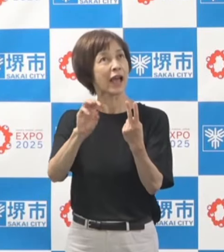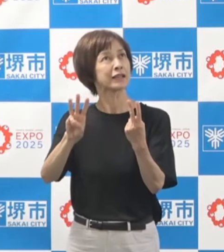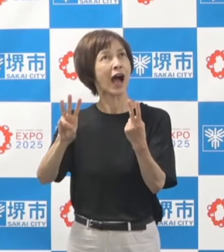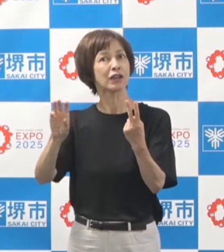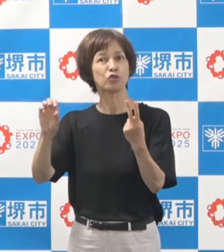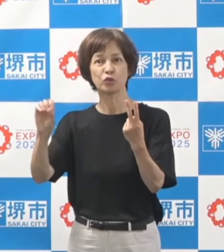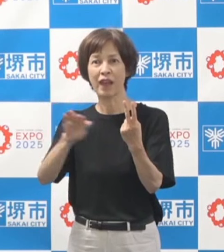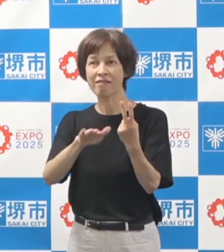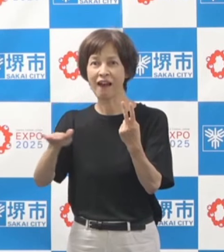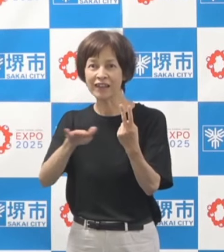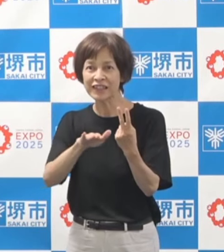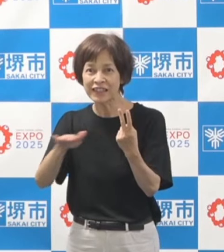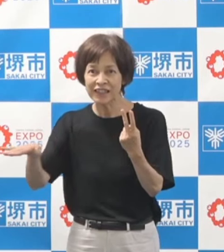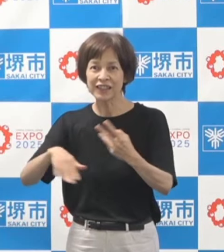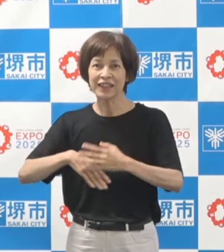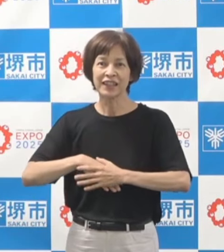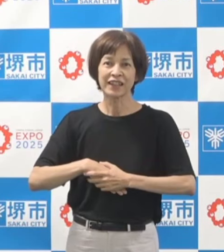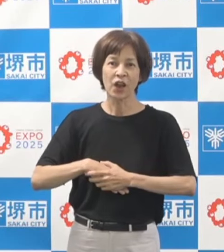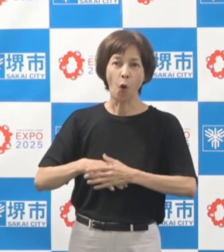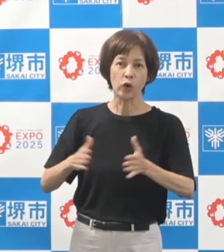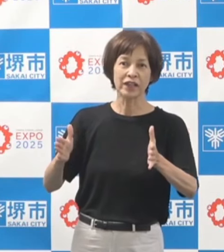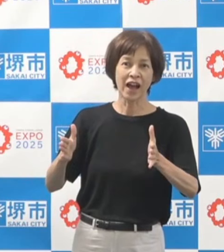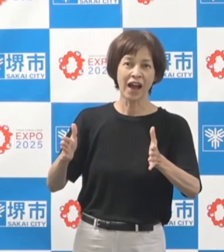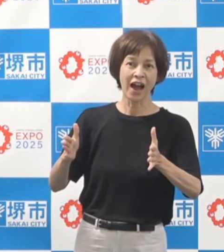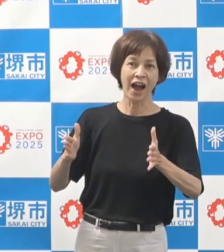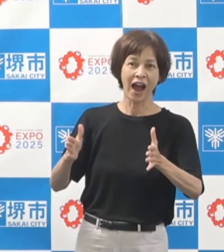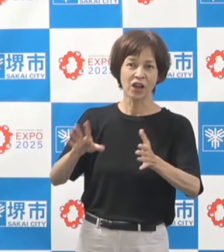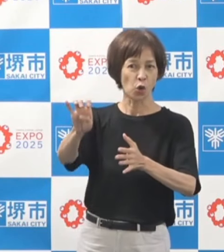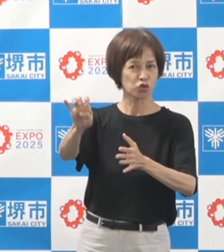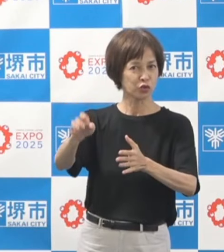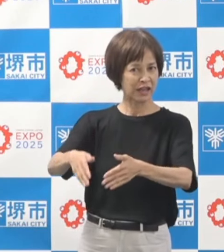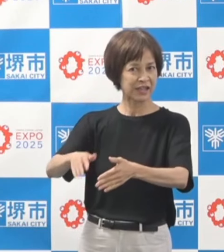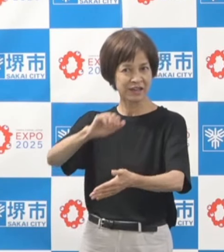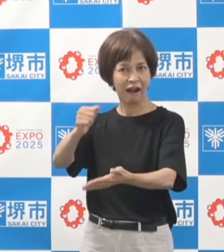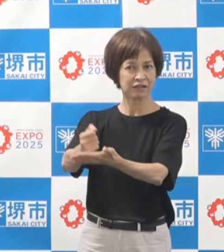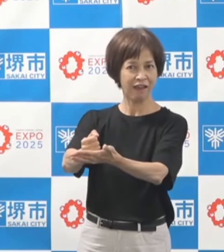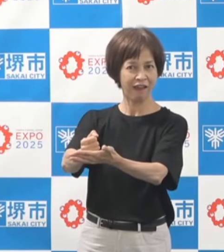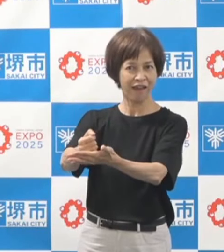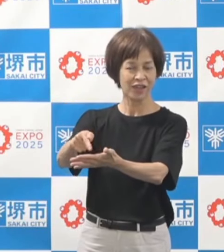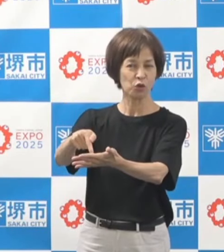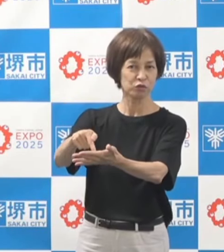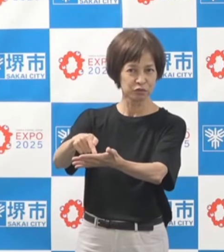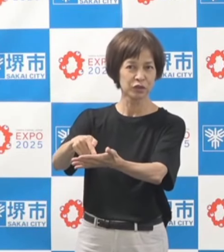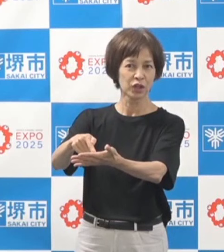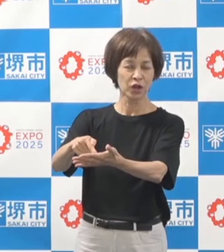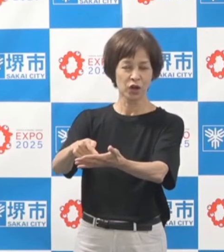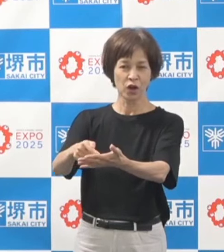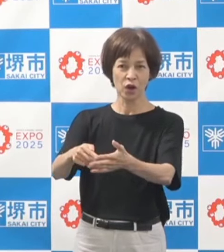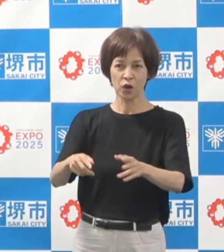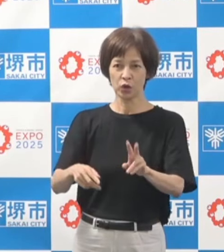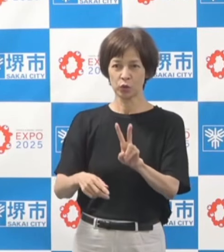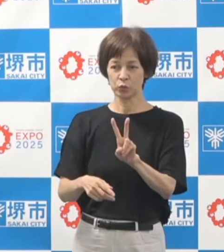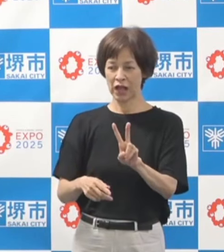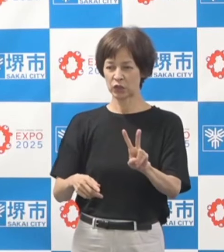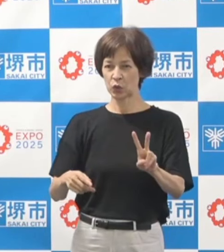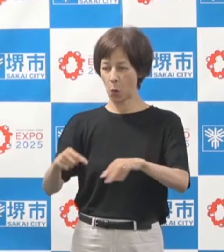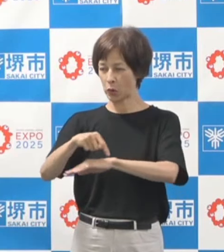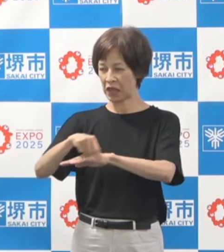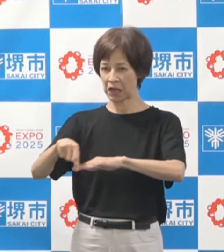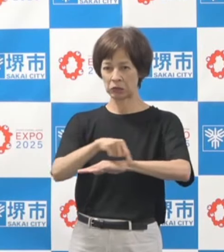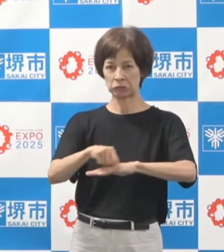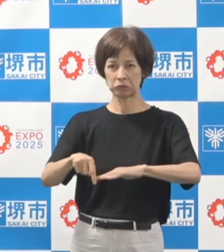に、大きな方向を見せて40年に完成であると、ほぼほぼこう2つの計画が